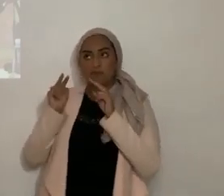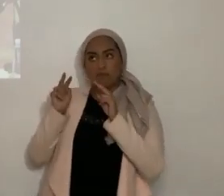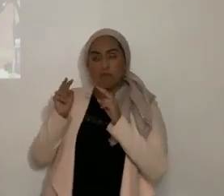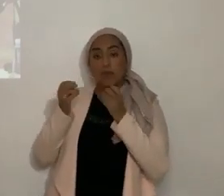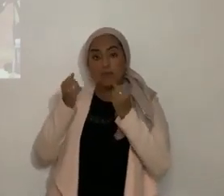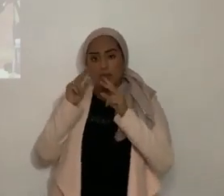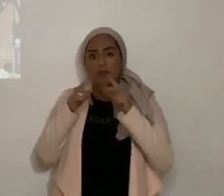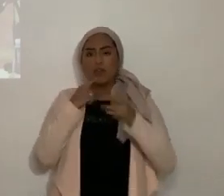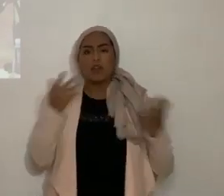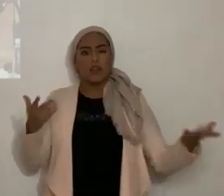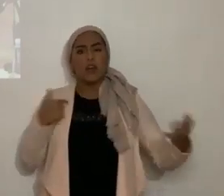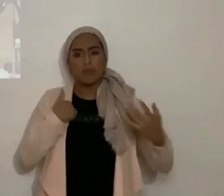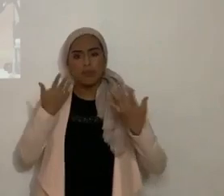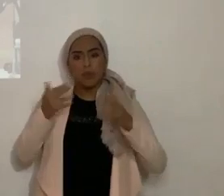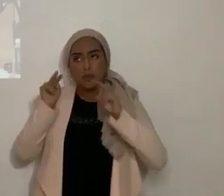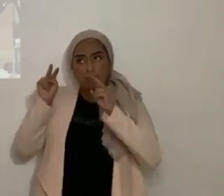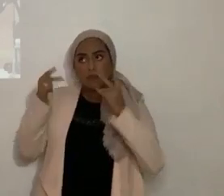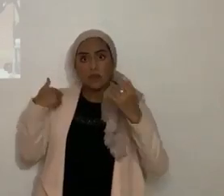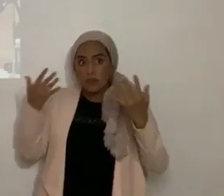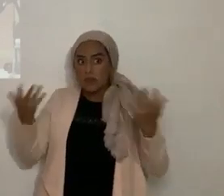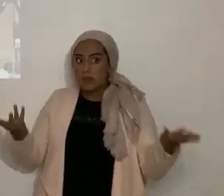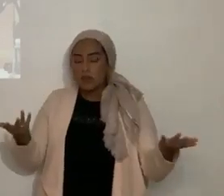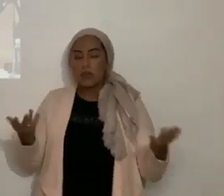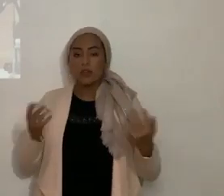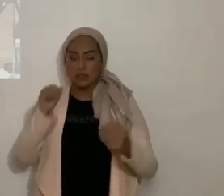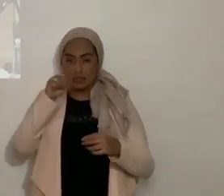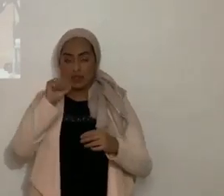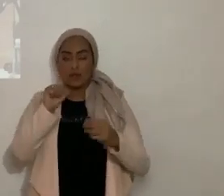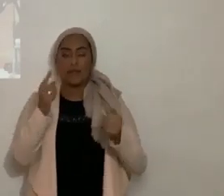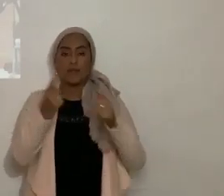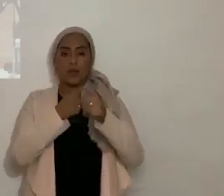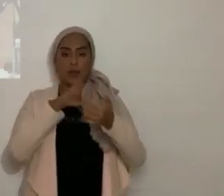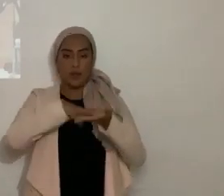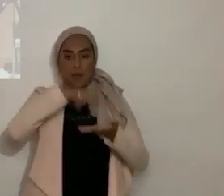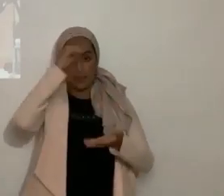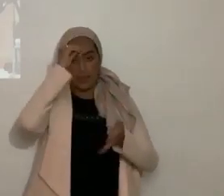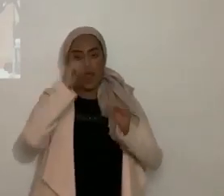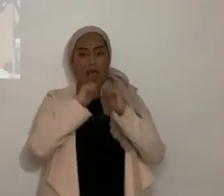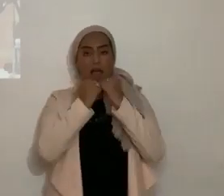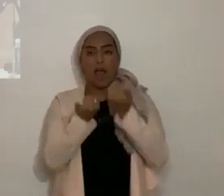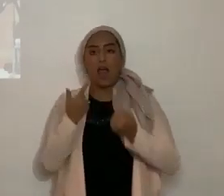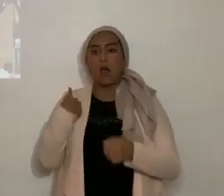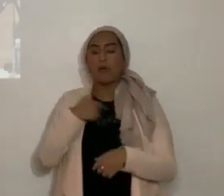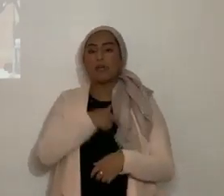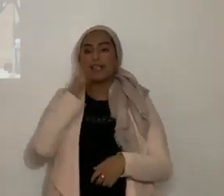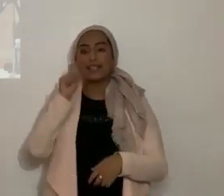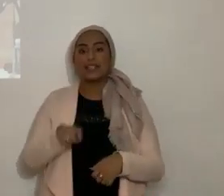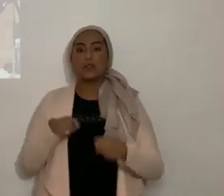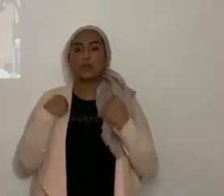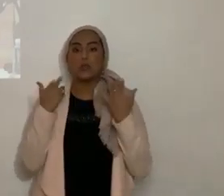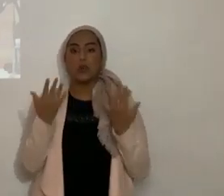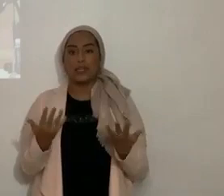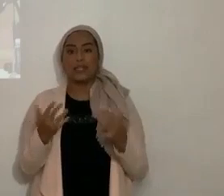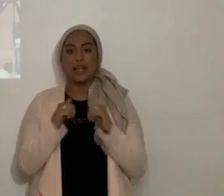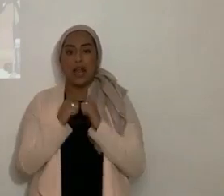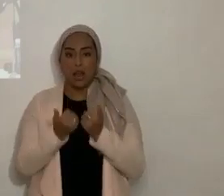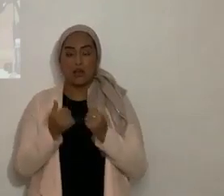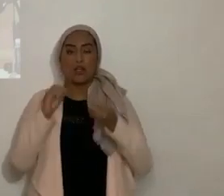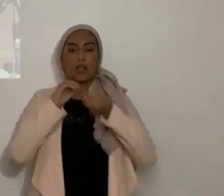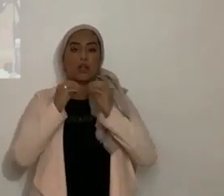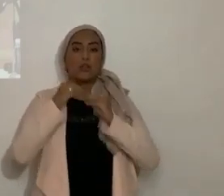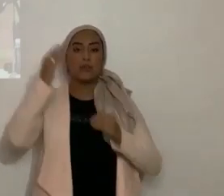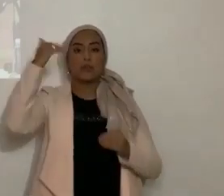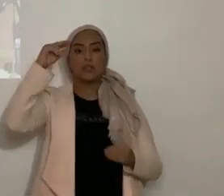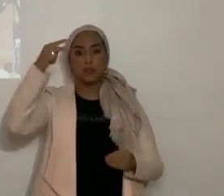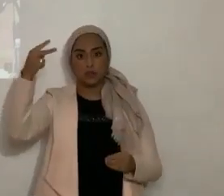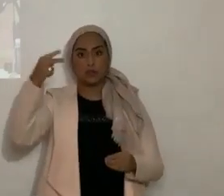muchos podrán decir, sí, yo espero en Yahweh, pero ahorita vamos a verlo, vamos a ver cómo tenemos que esperar en Yahweh. Punto número